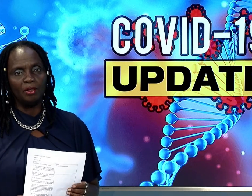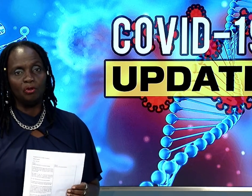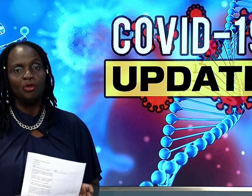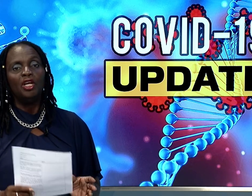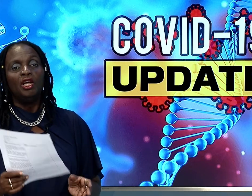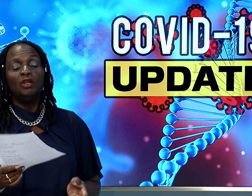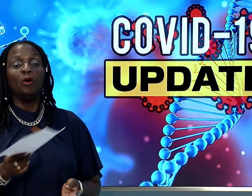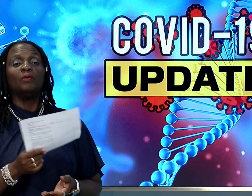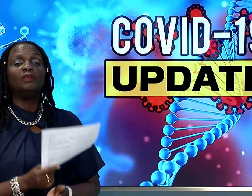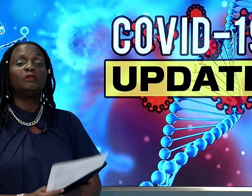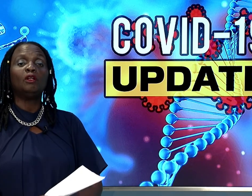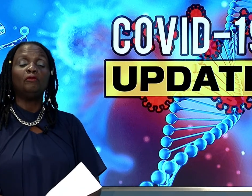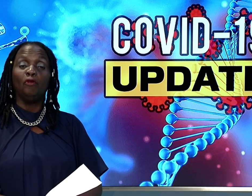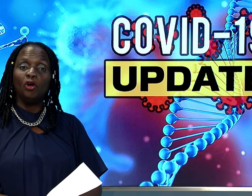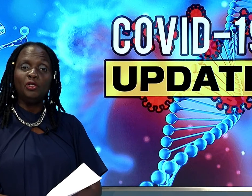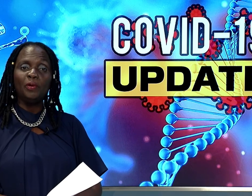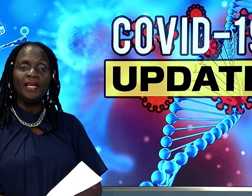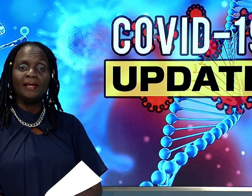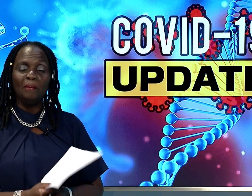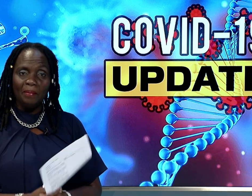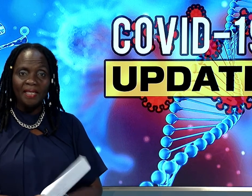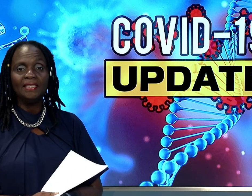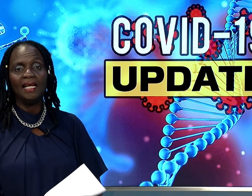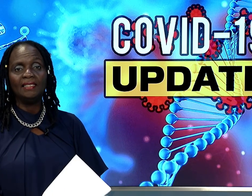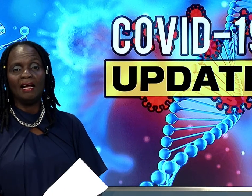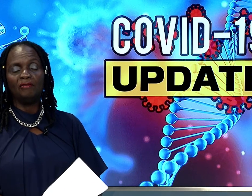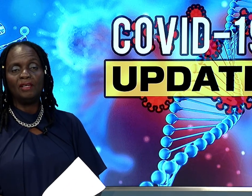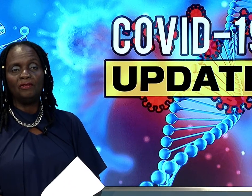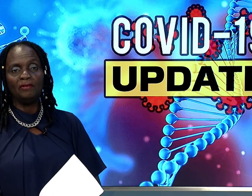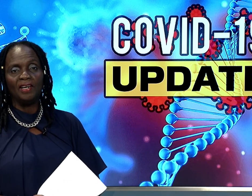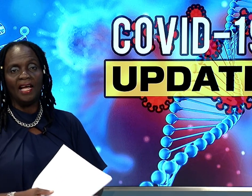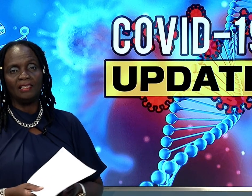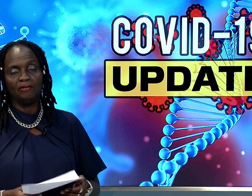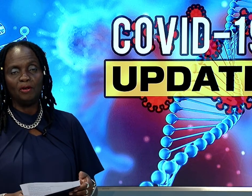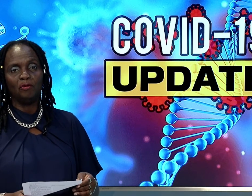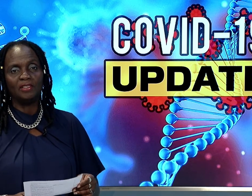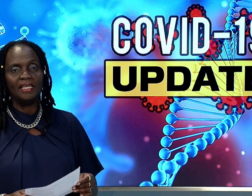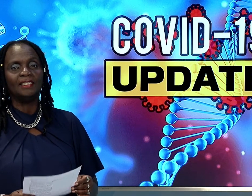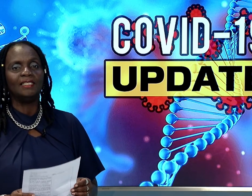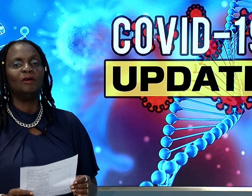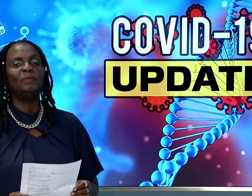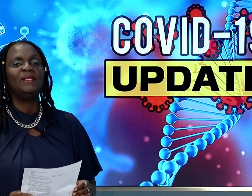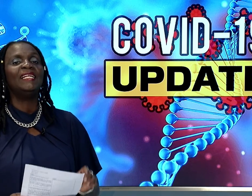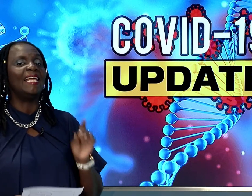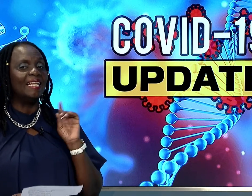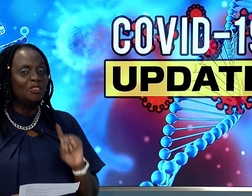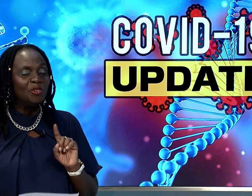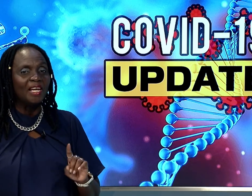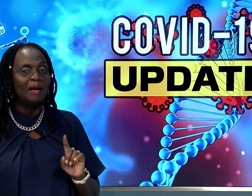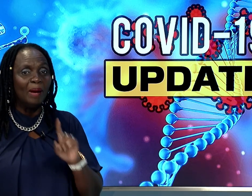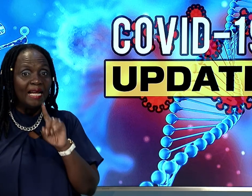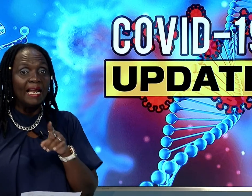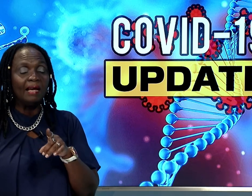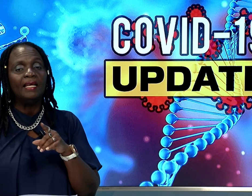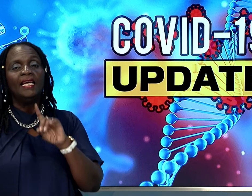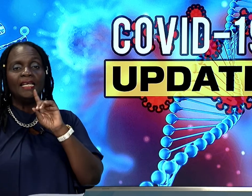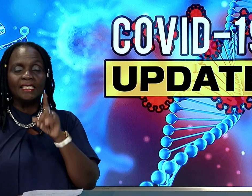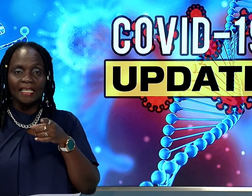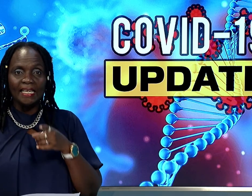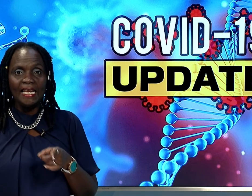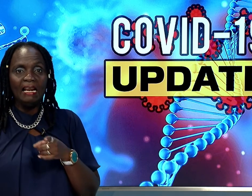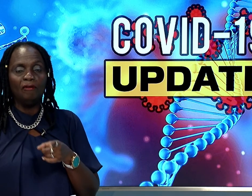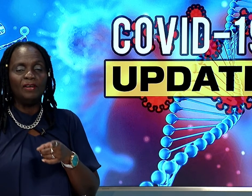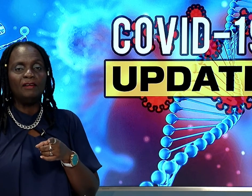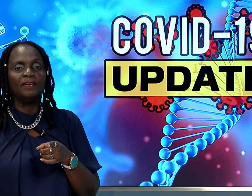blij met u. Nou, tot volgende week met een andere aflevering van ATV COVID-19 Update. En natuurlijk, hè, maandag